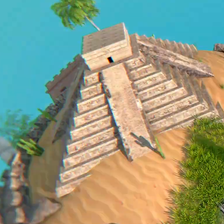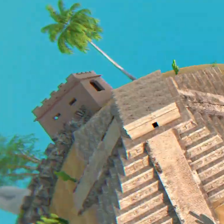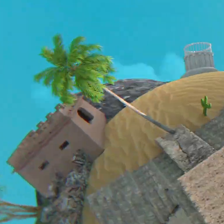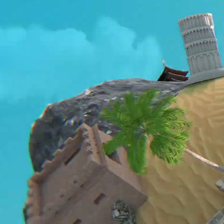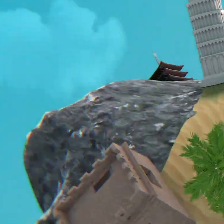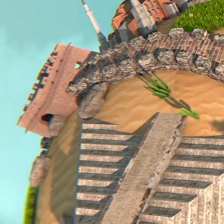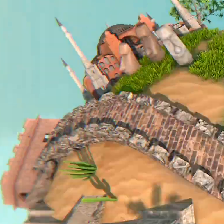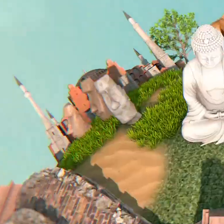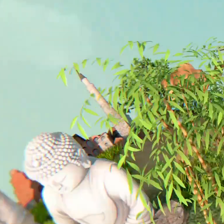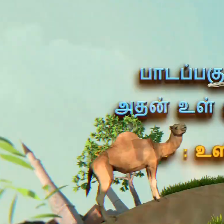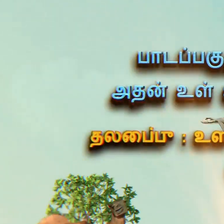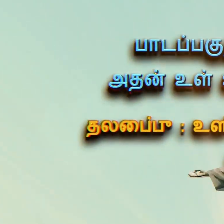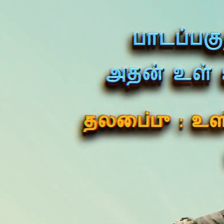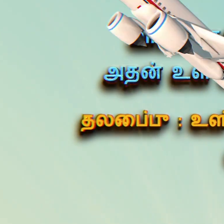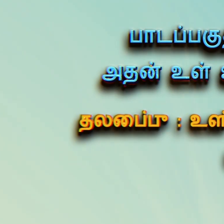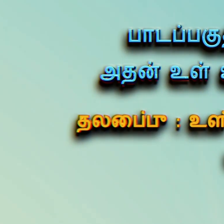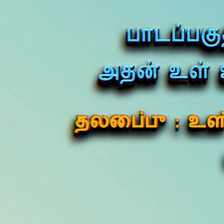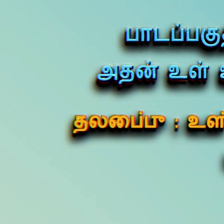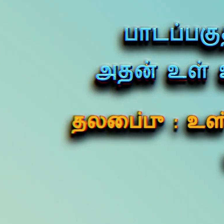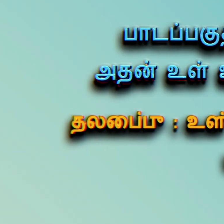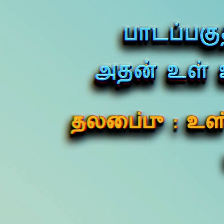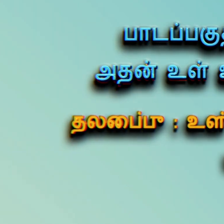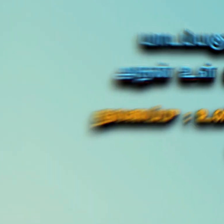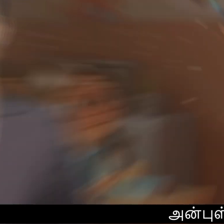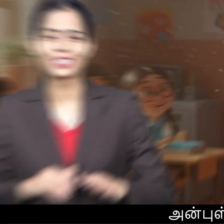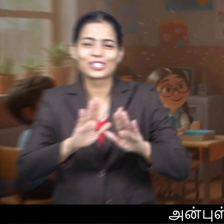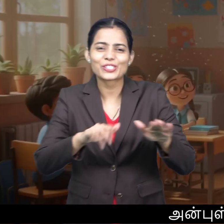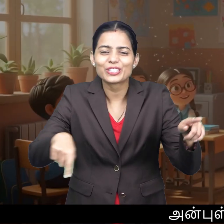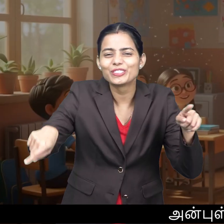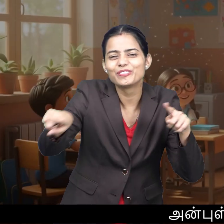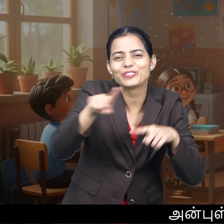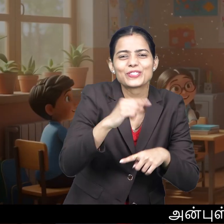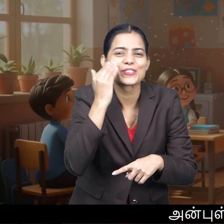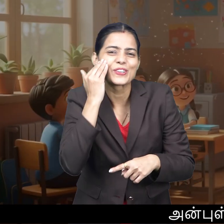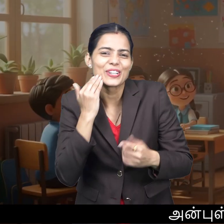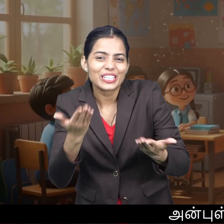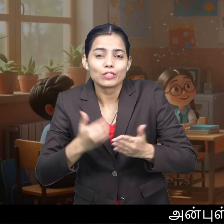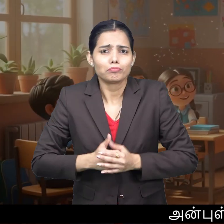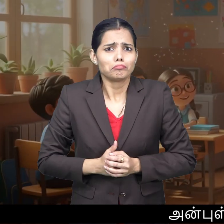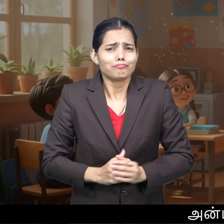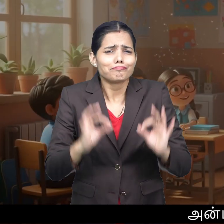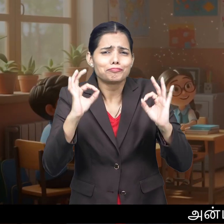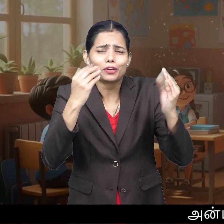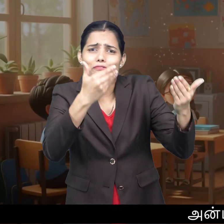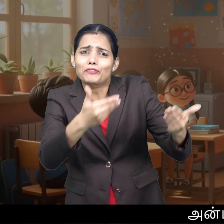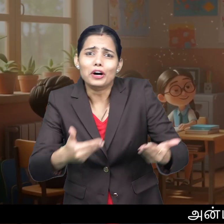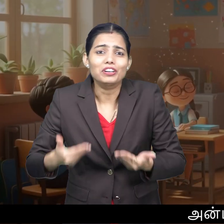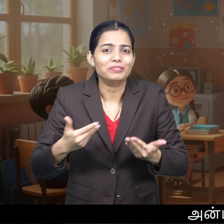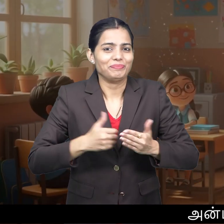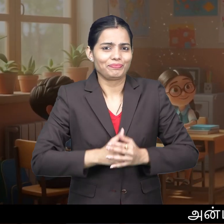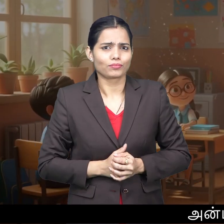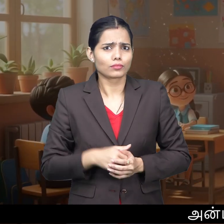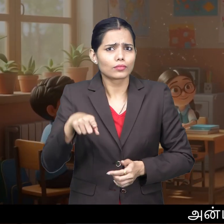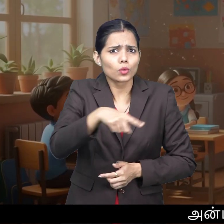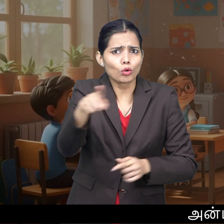தலைப்பு உள் உறுப்பு அமைப்புகள் பகுதி 1. வணக்கம் மாணவ செல்வங்களே, உங்களை